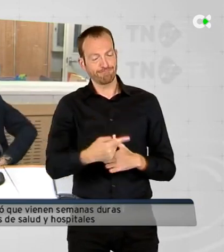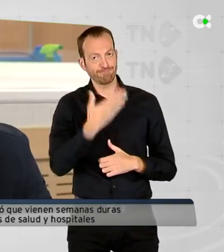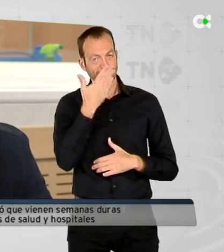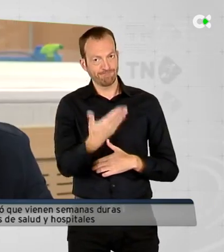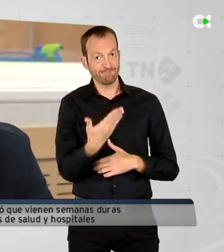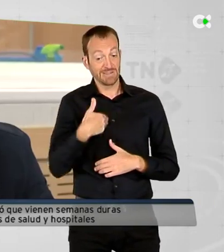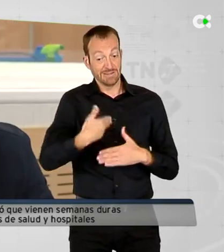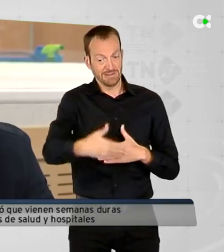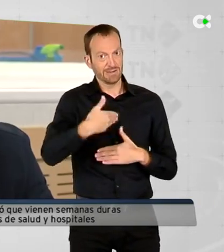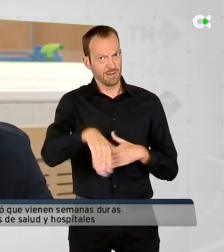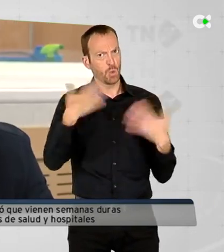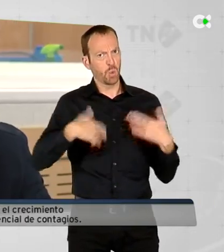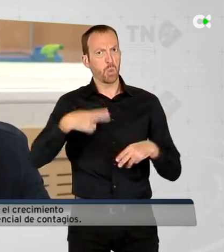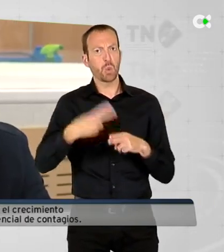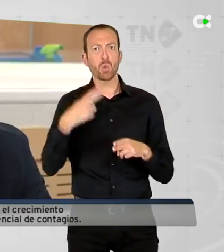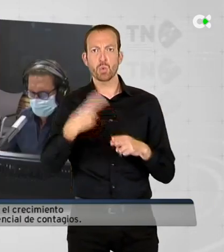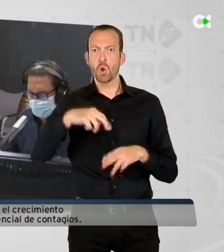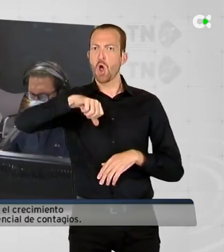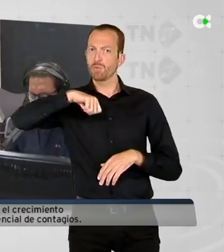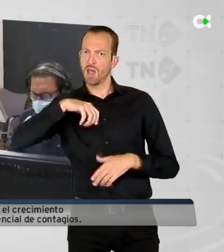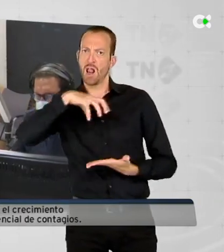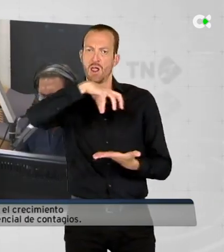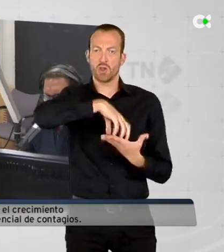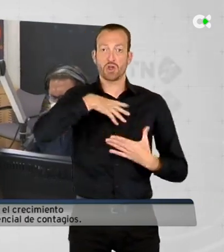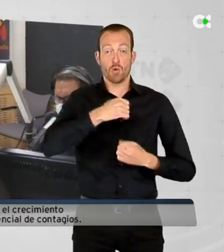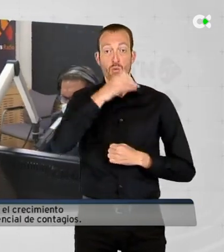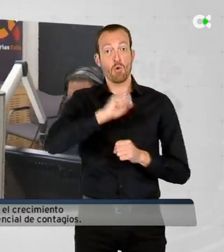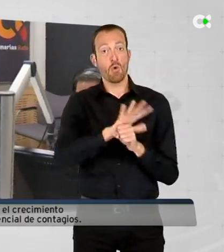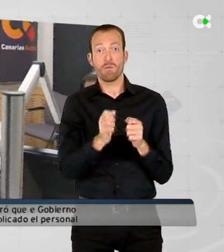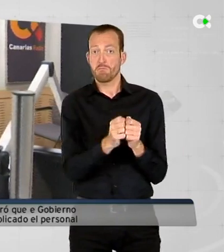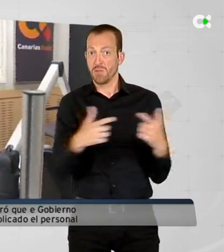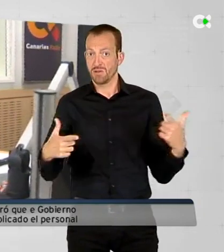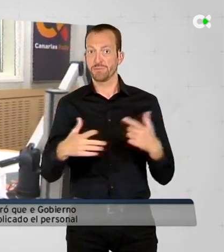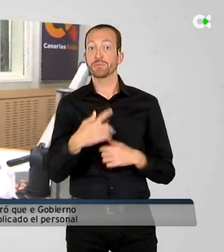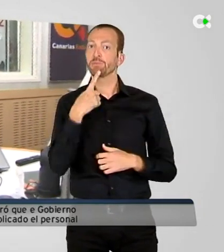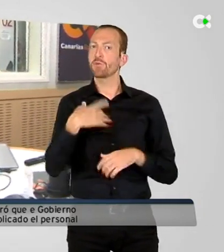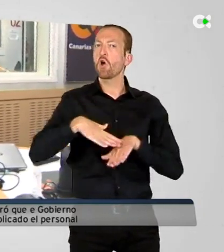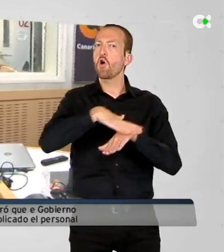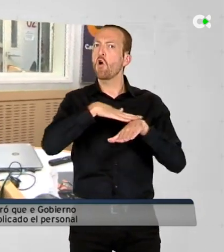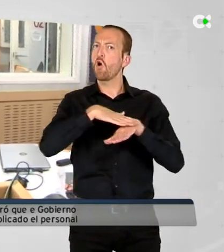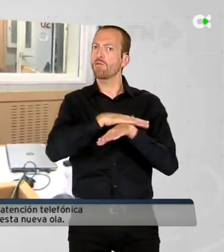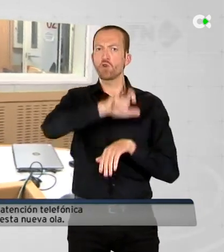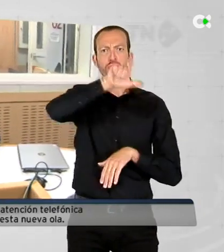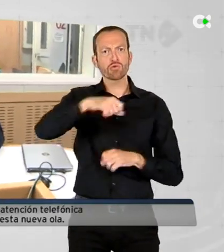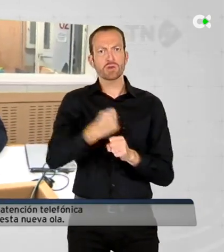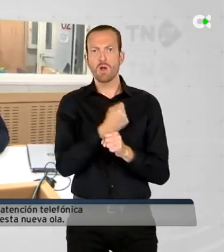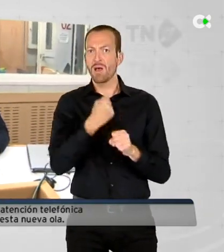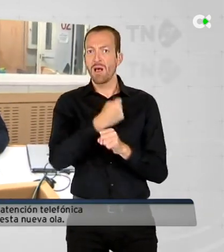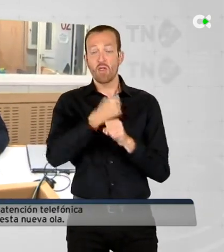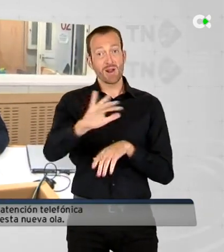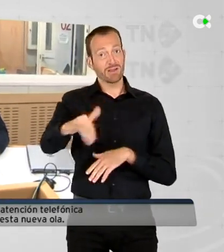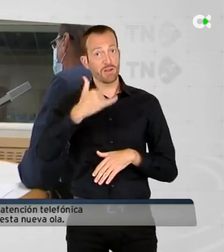semanas duras en centros de salud y hospitales por el crecimiento exponencial de contagios. Aseguró que el gobierno ha duplicado el personal para la atención